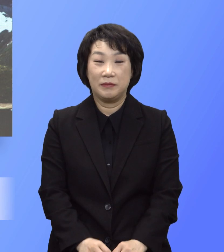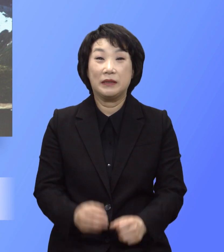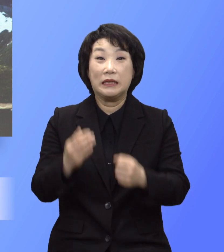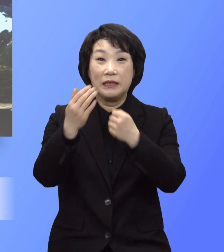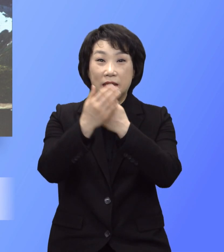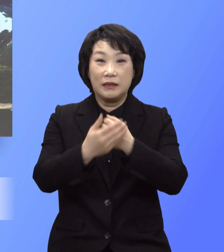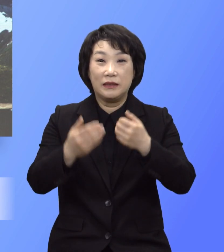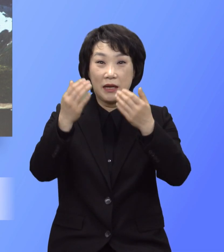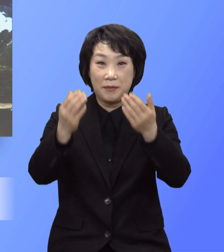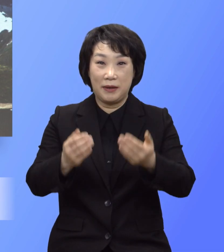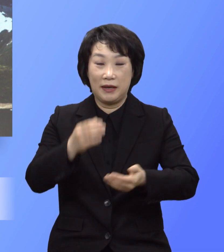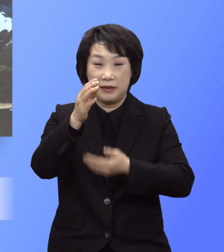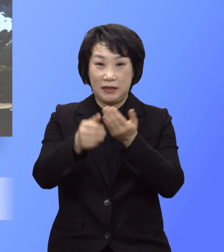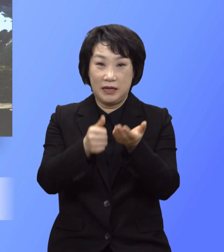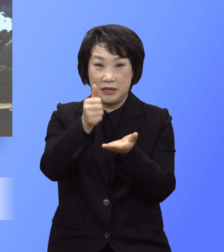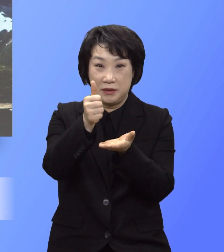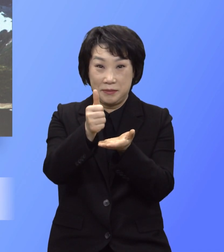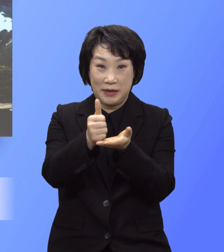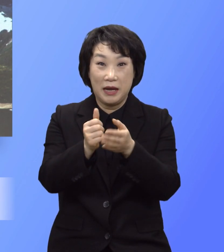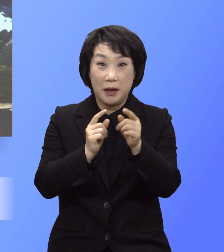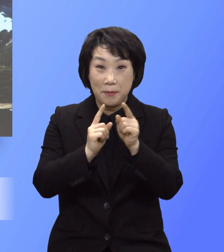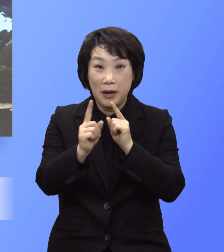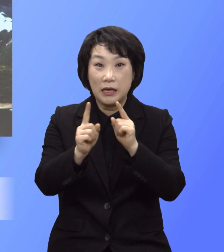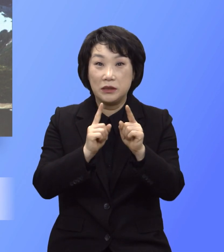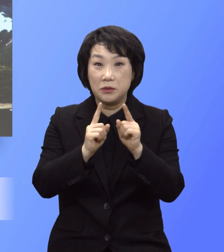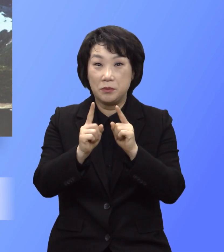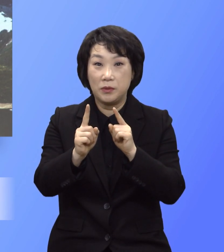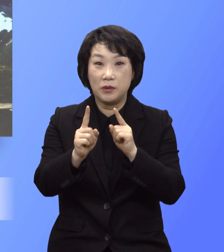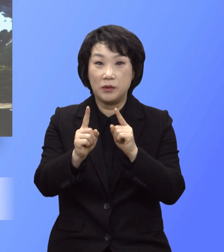은혜 받으실 하나님 말씀은